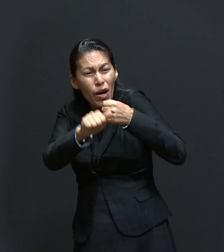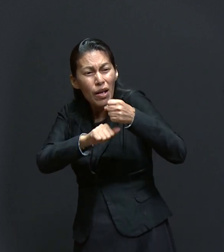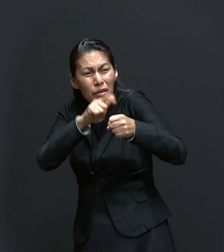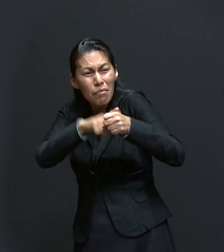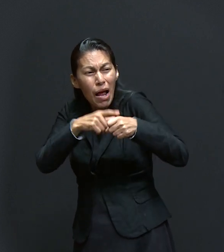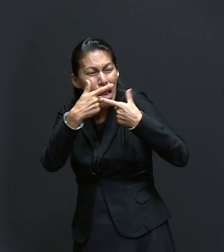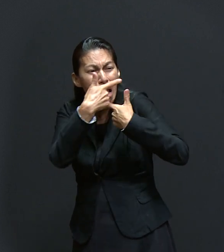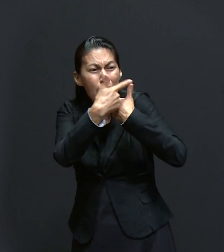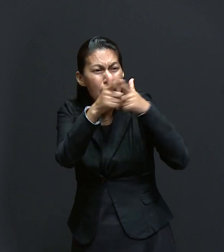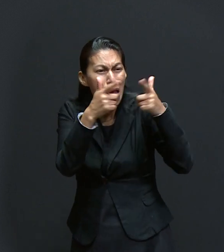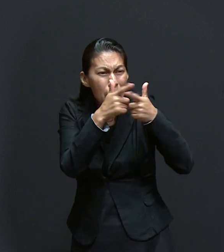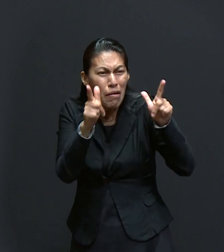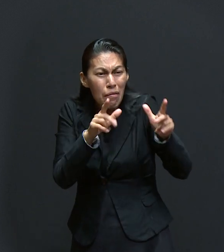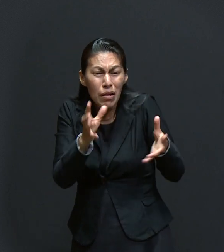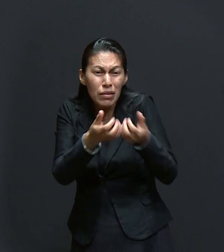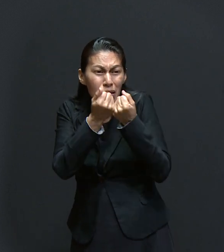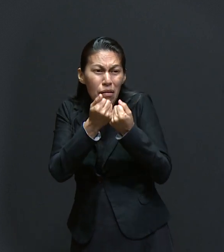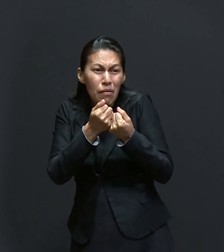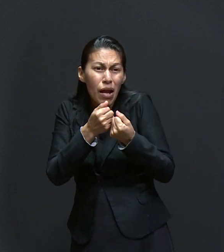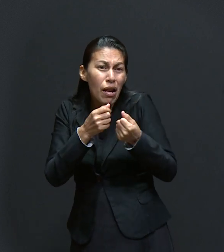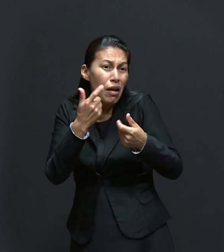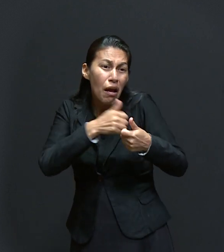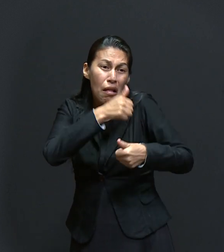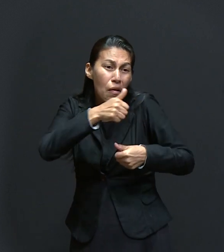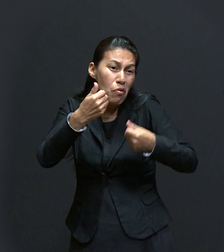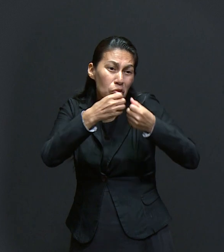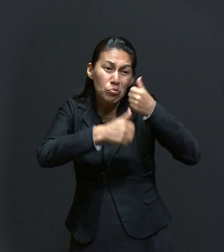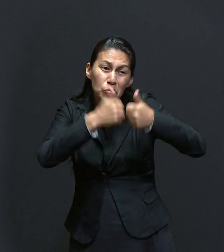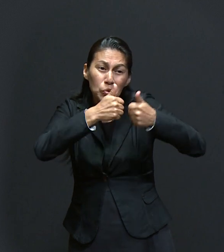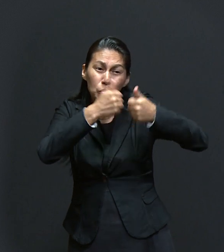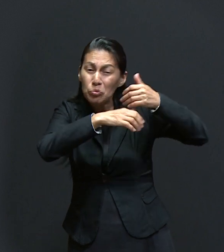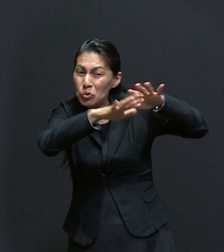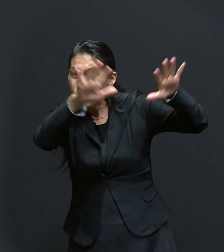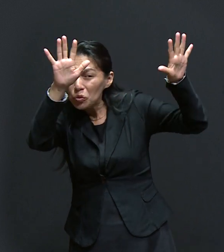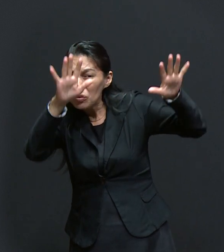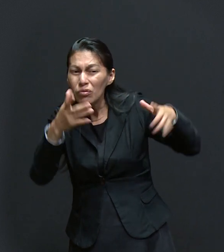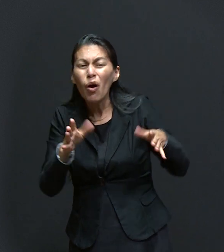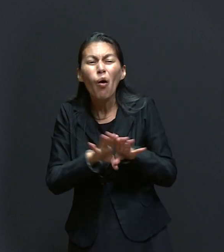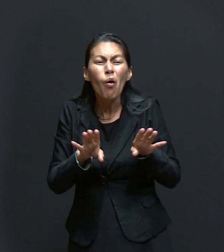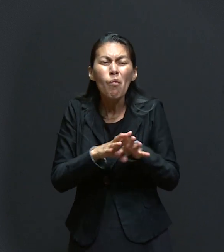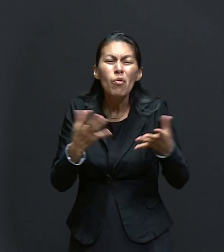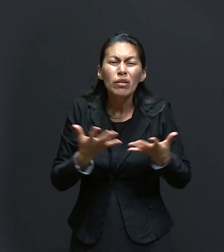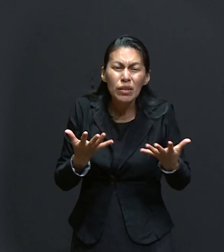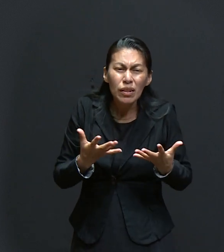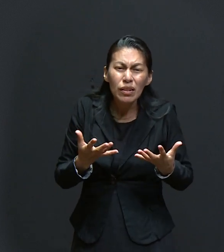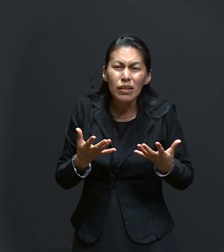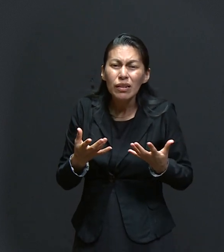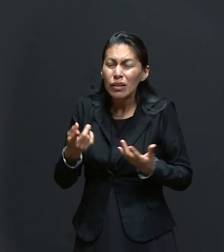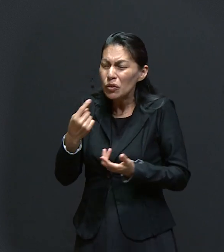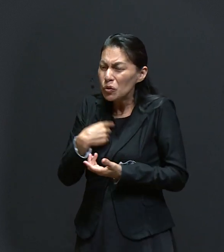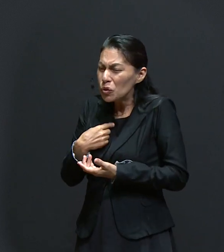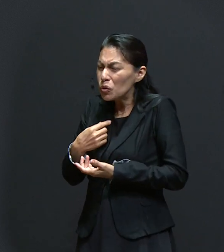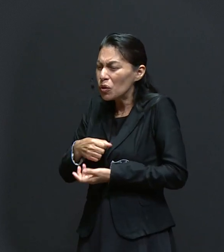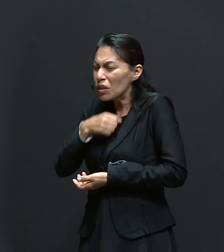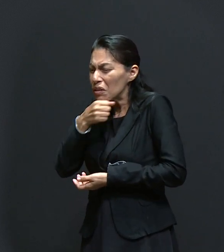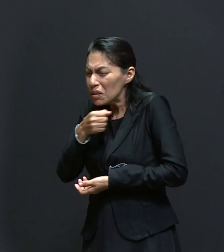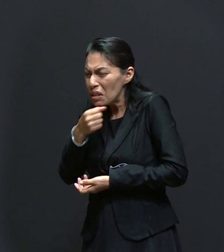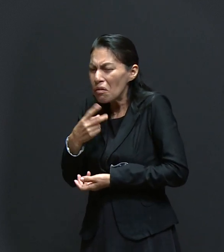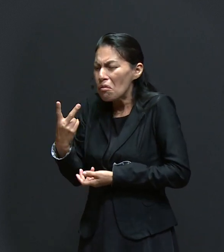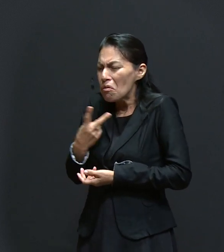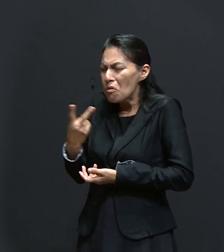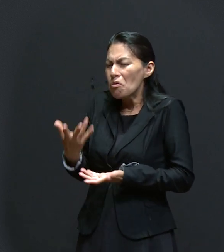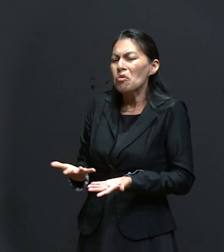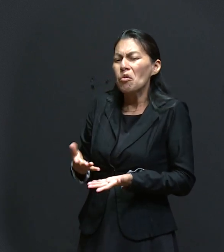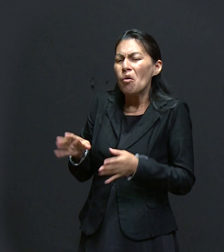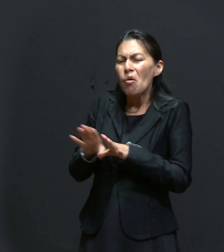luego no tienen a donde regresar a dónde ir cómo comenzar la vida nueva y en imax si no tienen esperanza y en